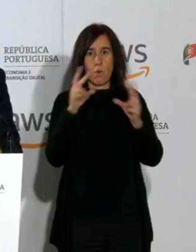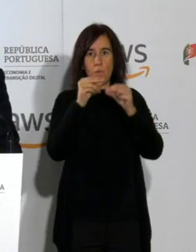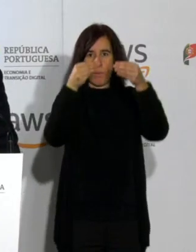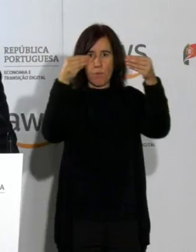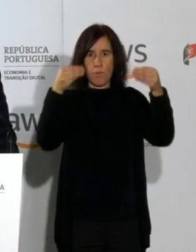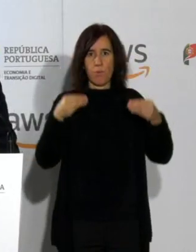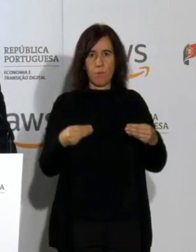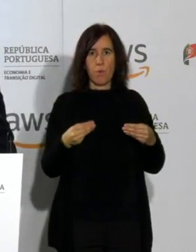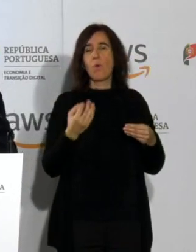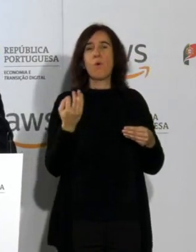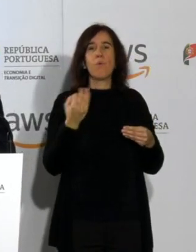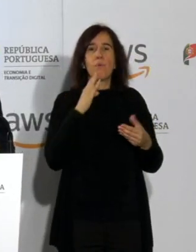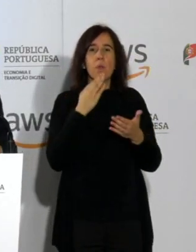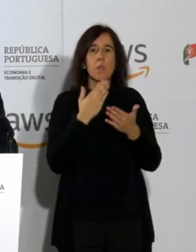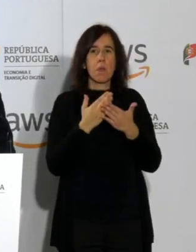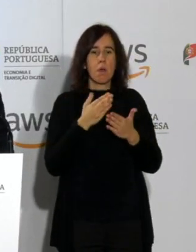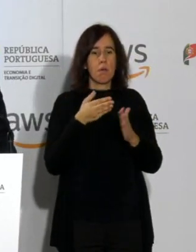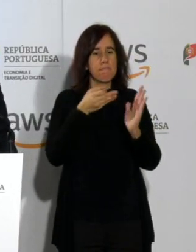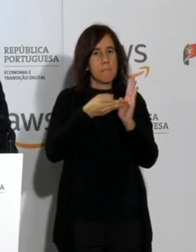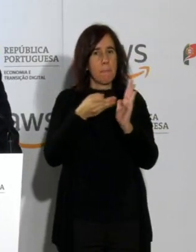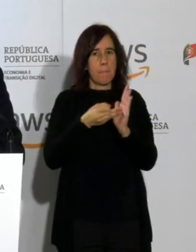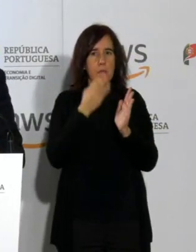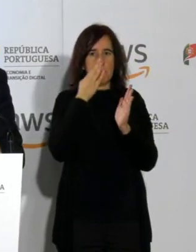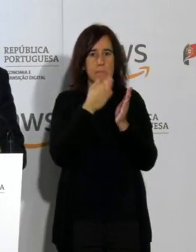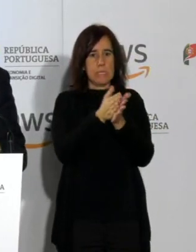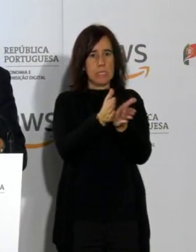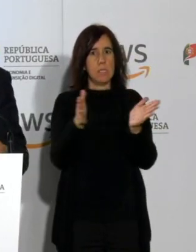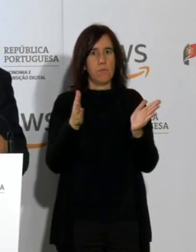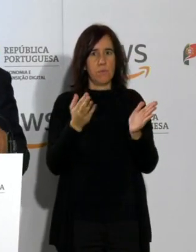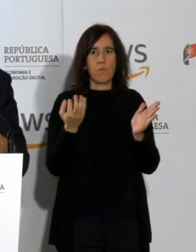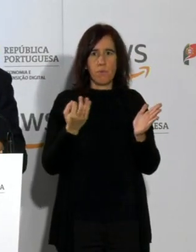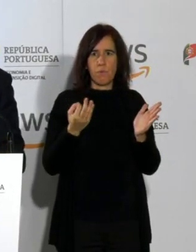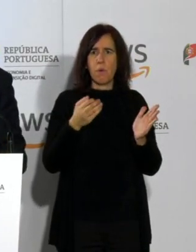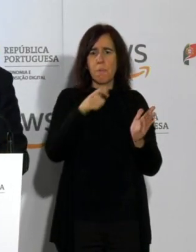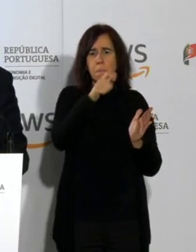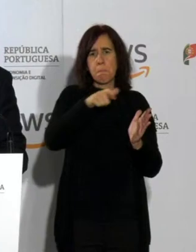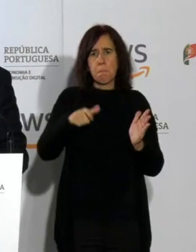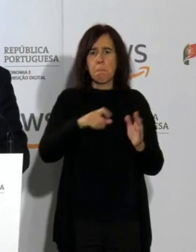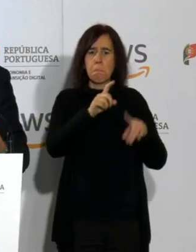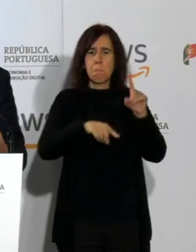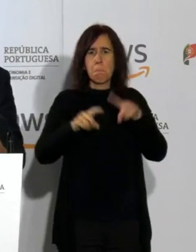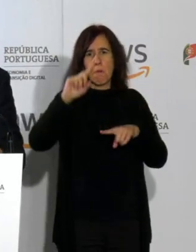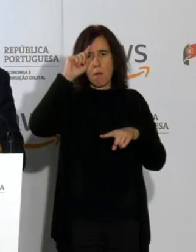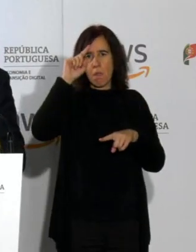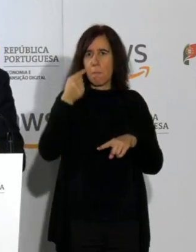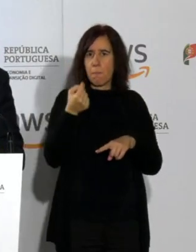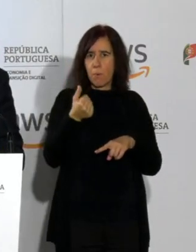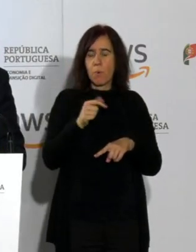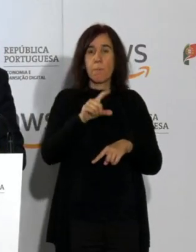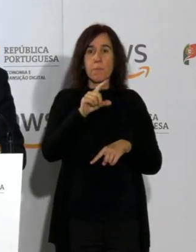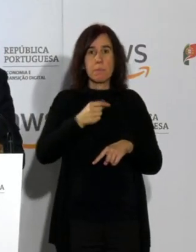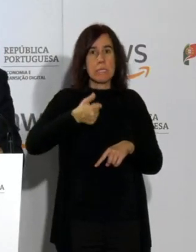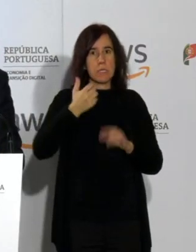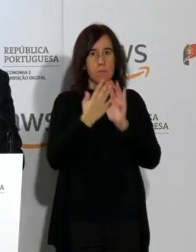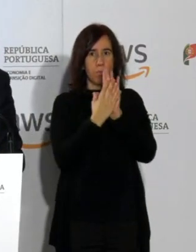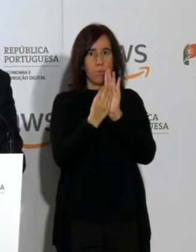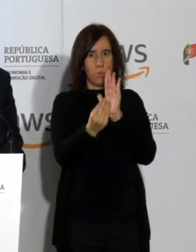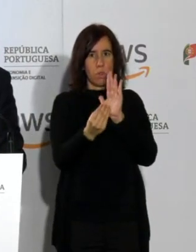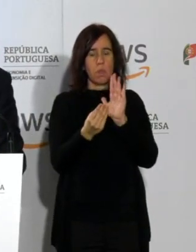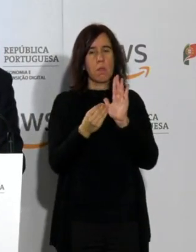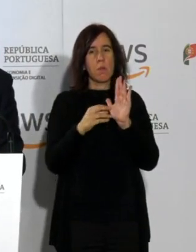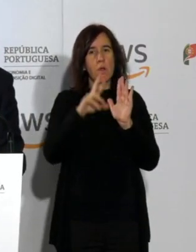que foram concebidas para uma utilização massiva, mesmo por utilizadores pouco diferenciados, mas, sobretudo, porque o seu modelo de